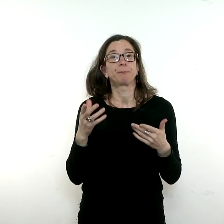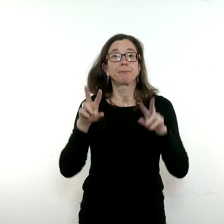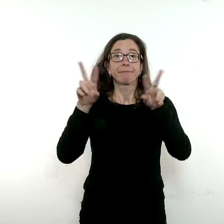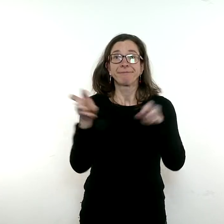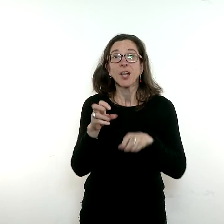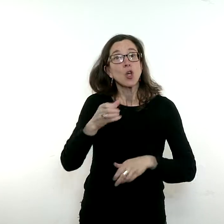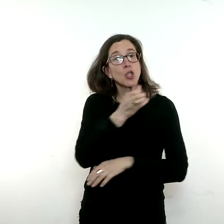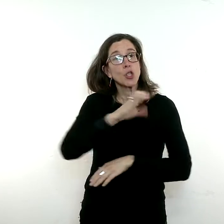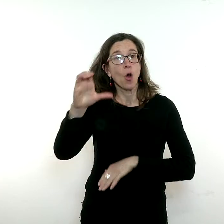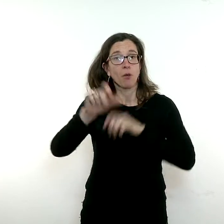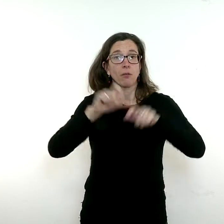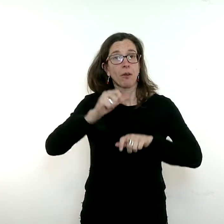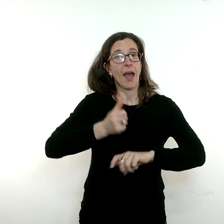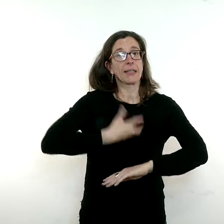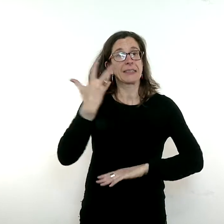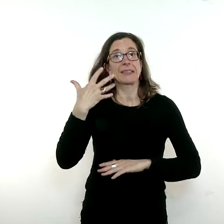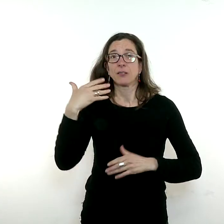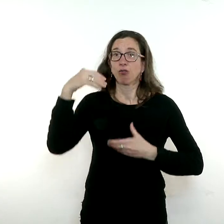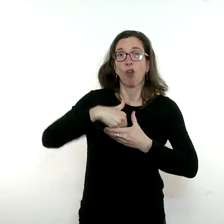C'est gratuit.